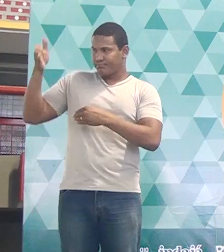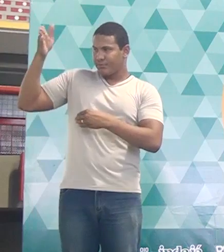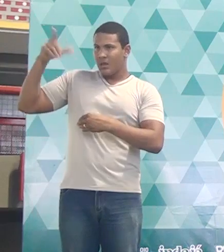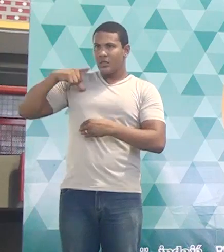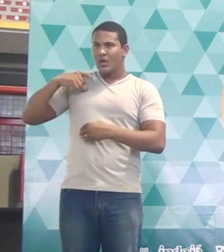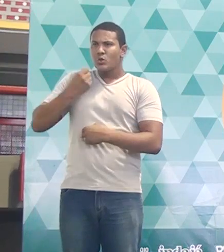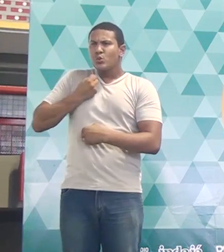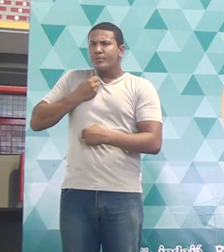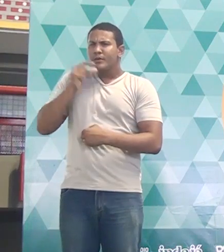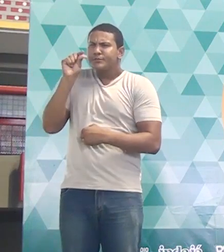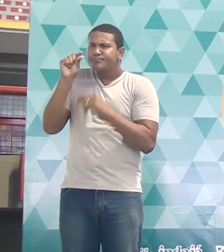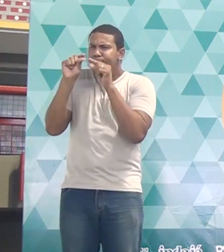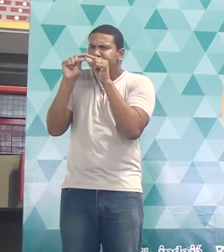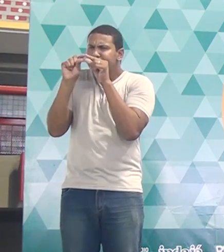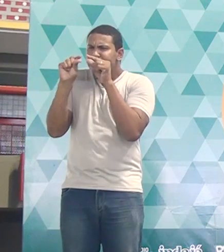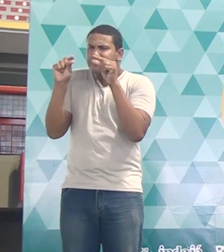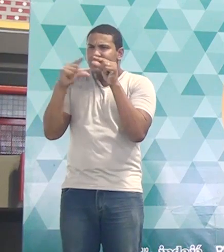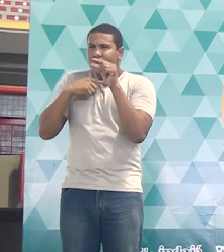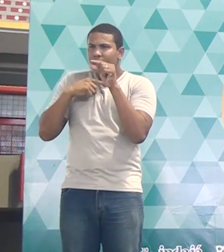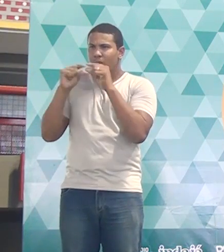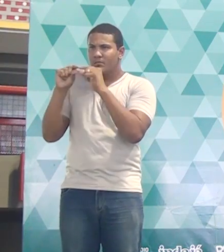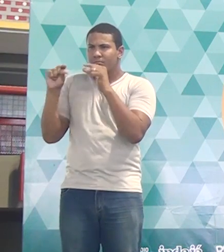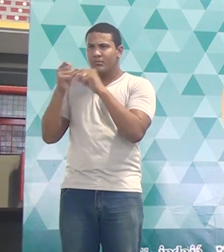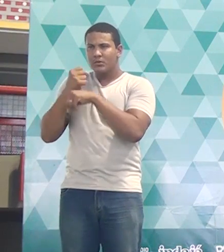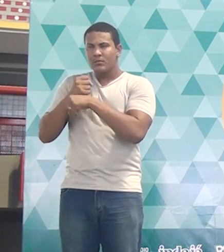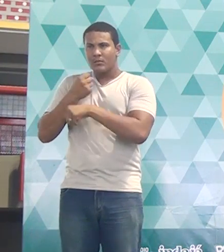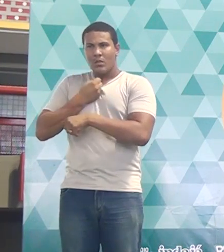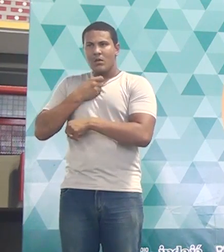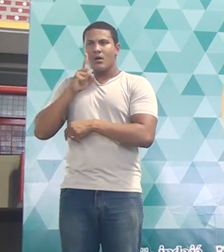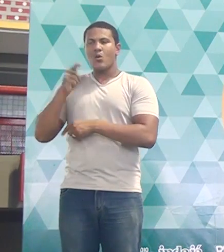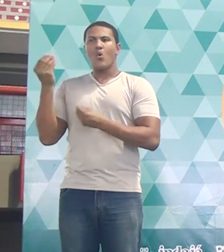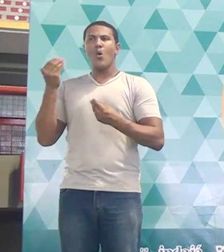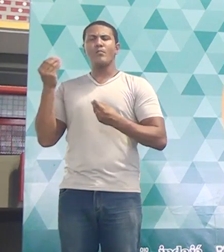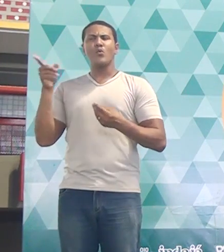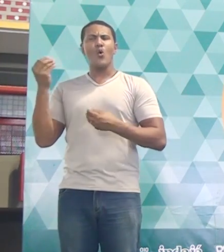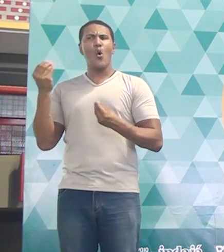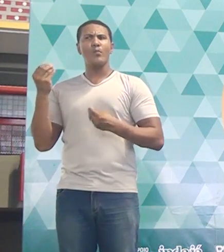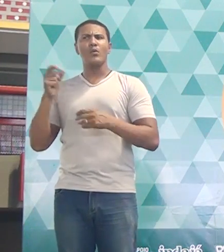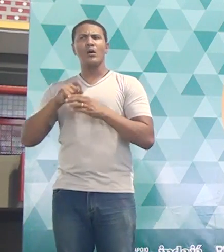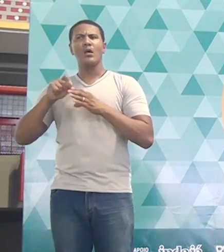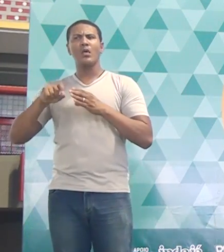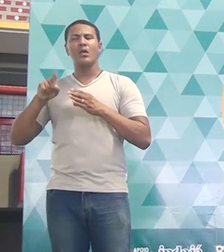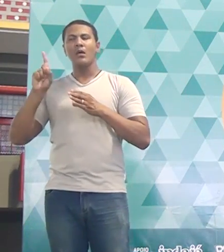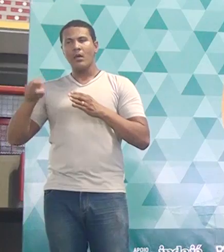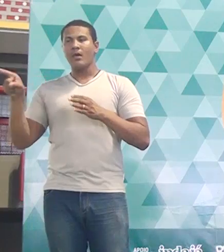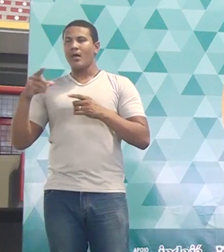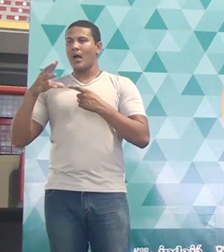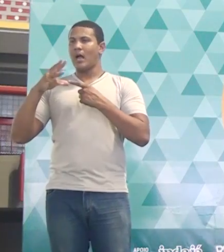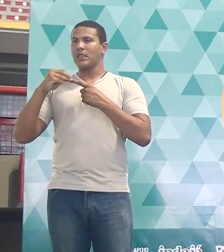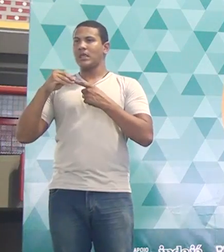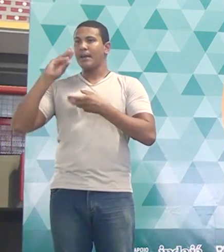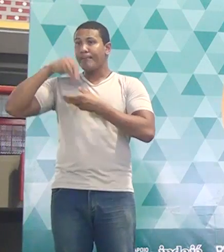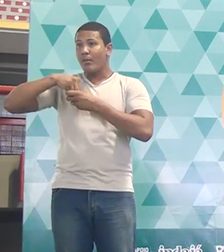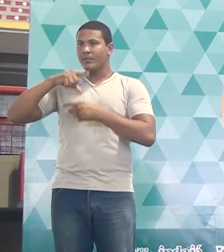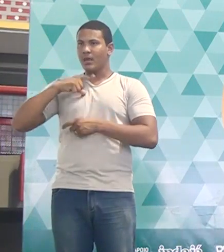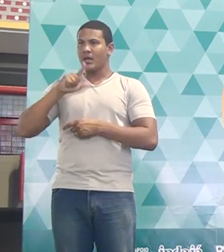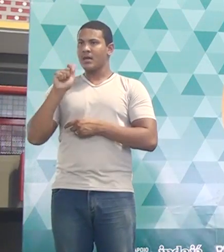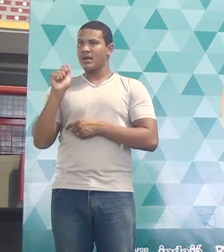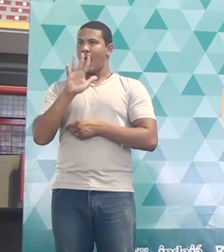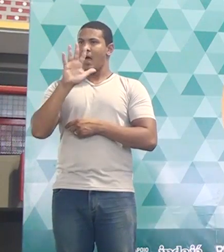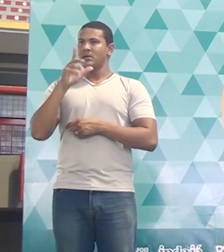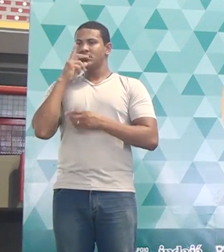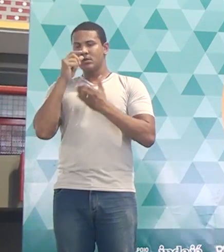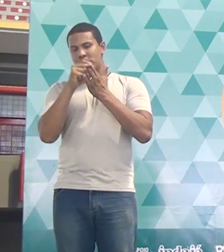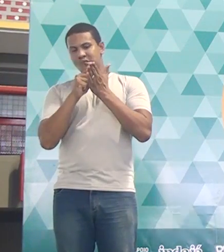foi feita com uma caneta contendo ácido fluorídrico. Ele consegue riscar o vidro. E o outro ácido